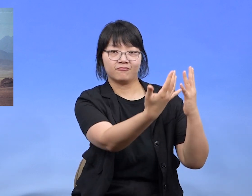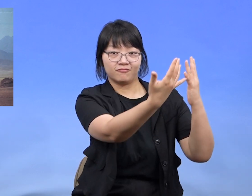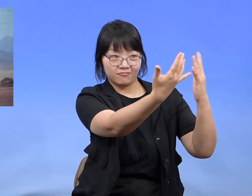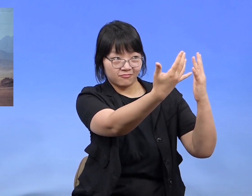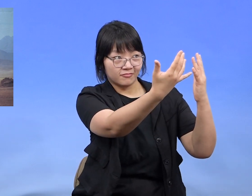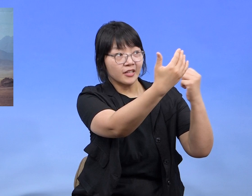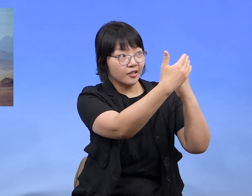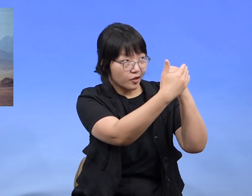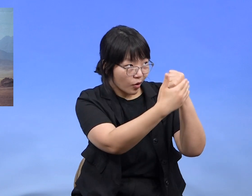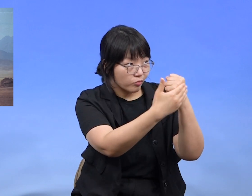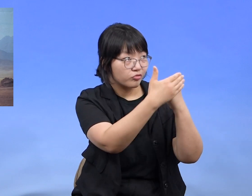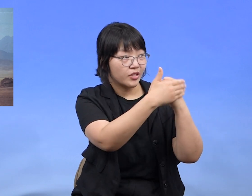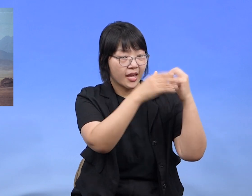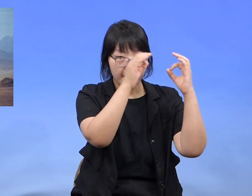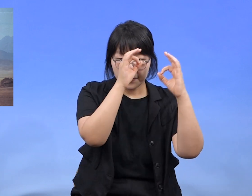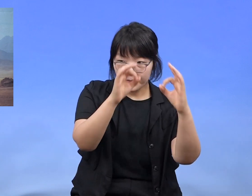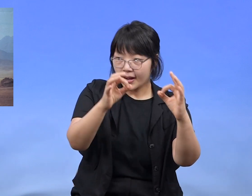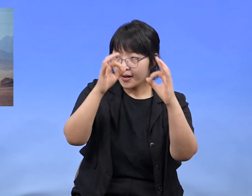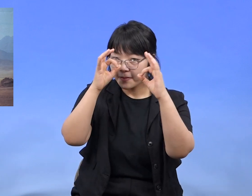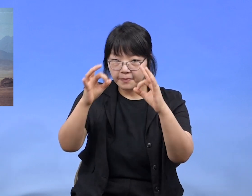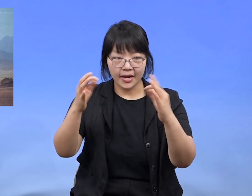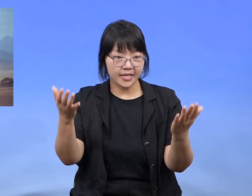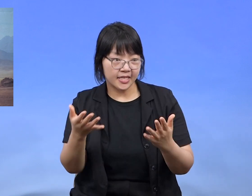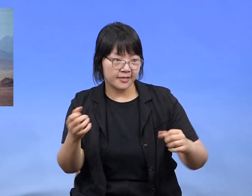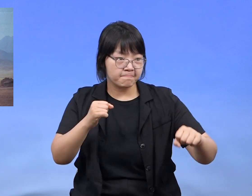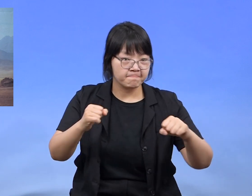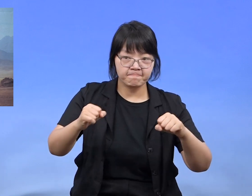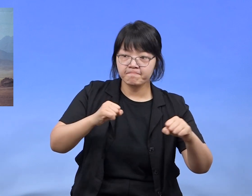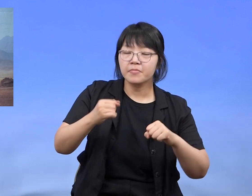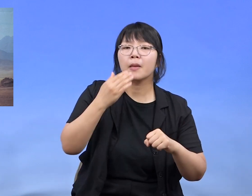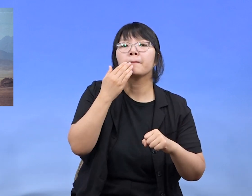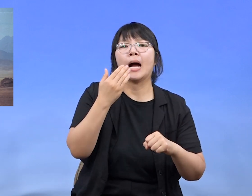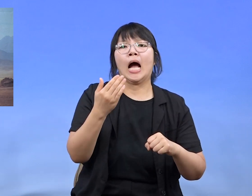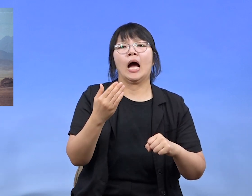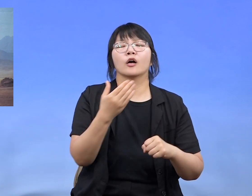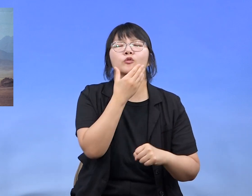거하며 사역을 감당하는 축복을 누리는 것입니다.